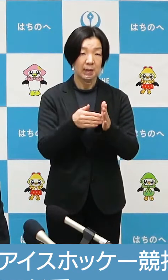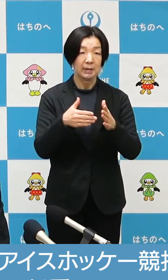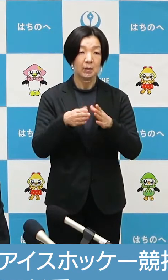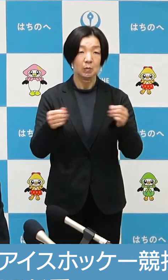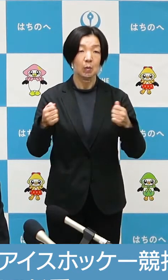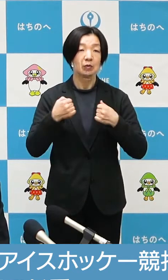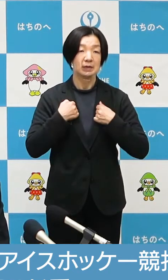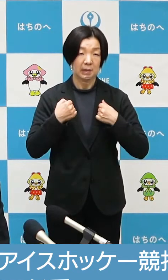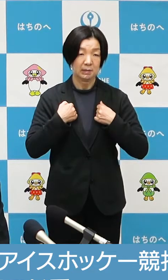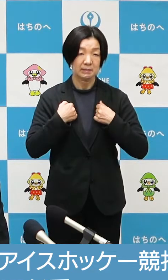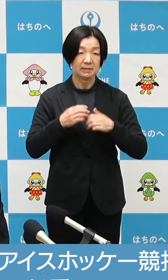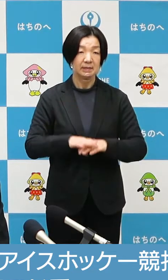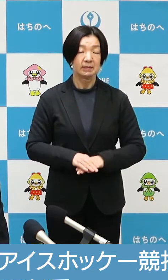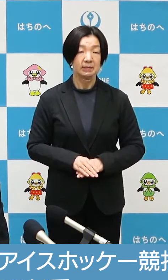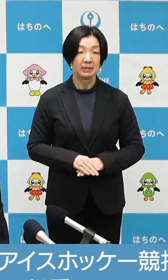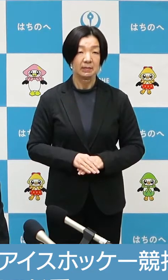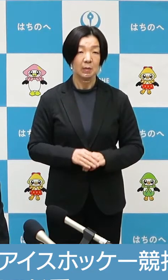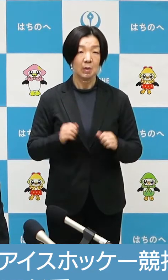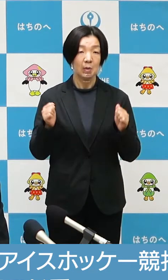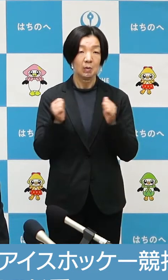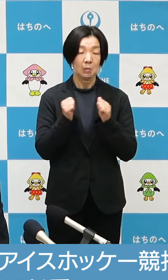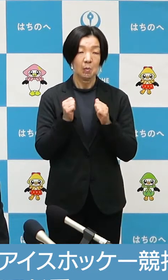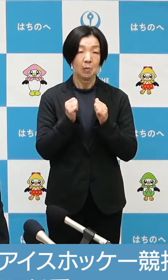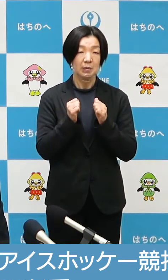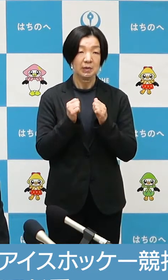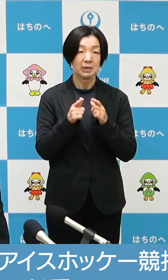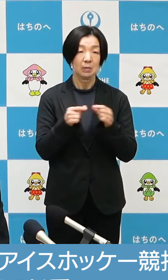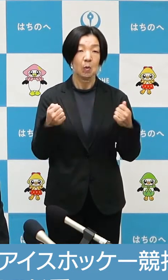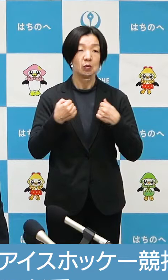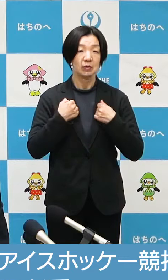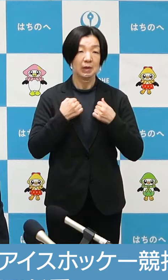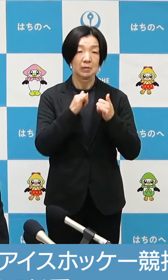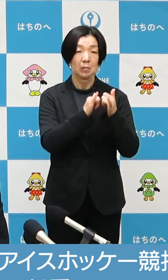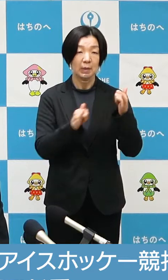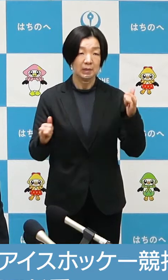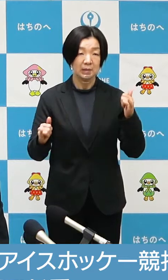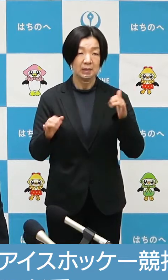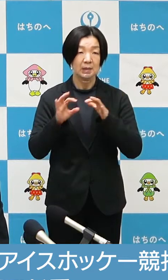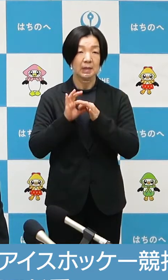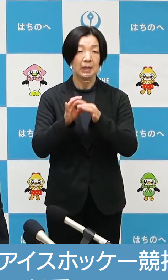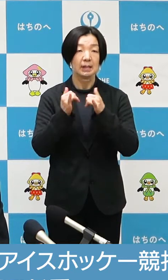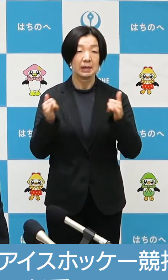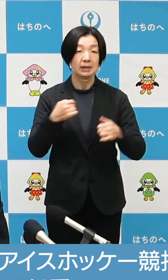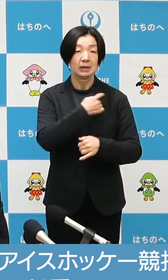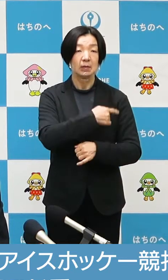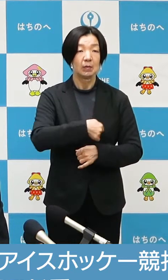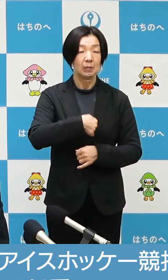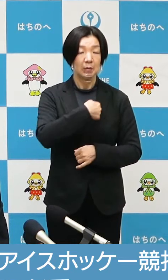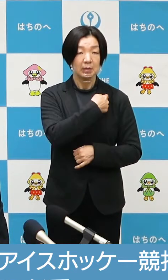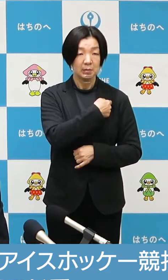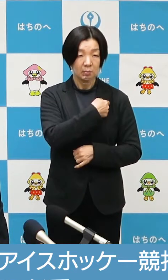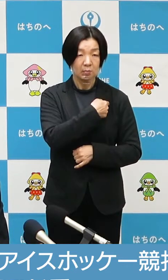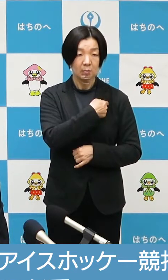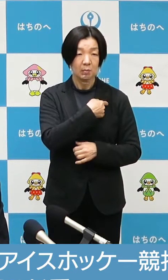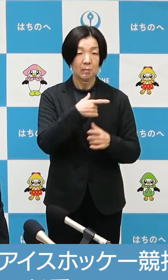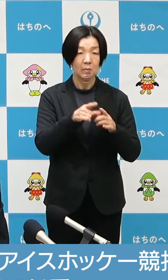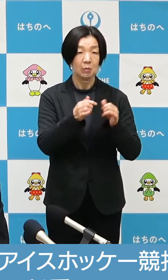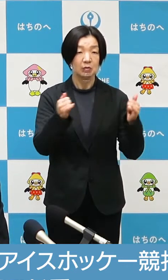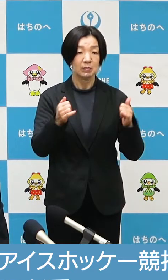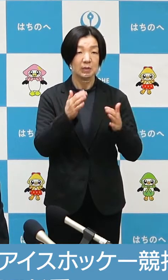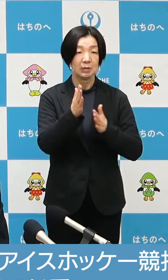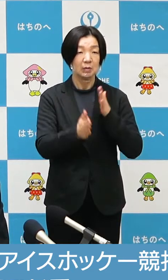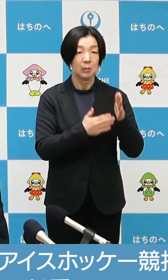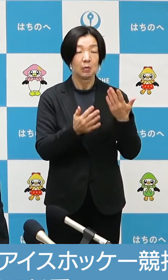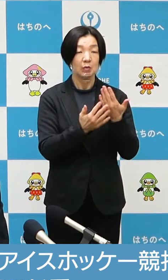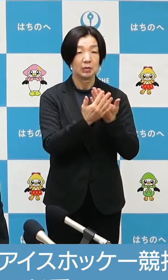これまでの冬季国体の歴史と関わってきた人々の思いを国民スポーツ大会へ